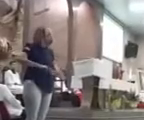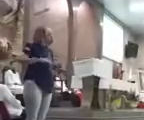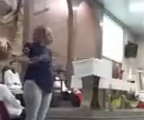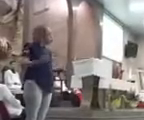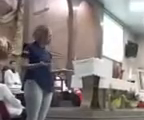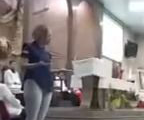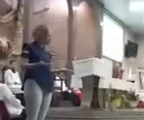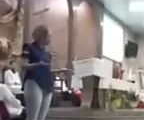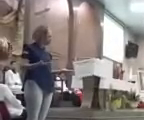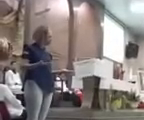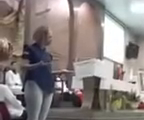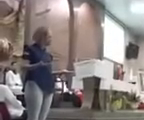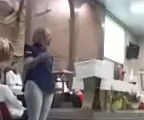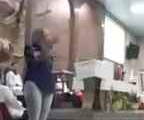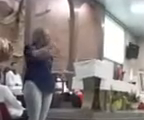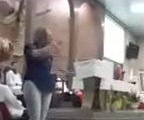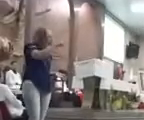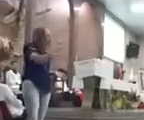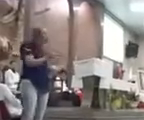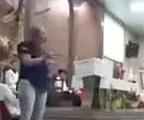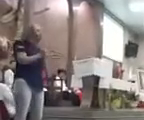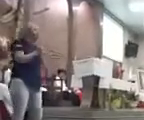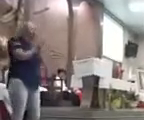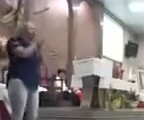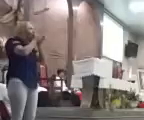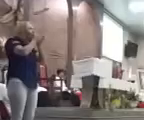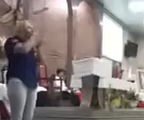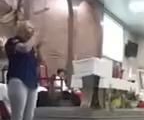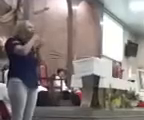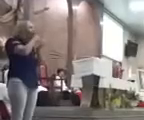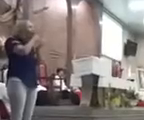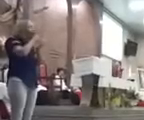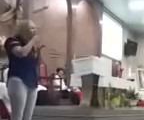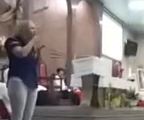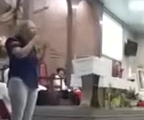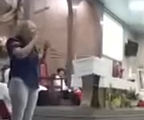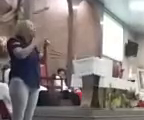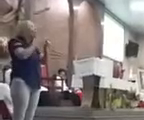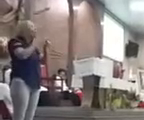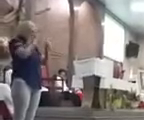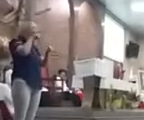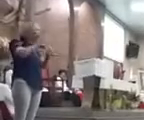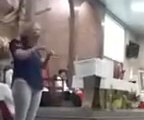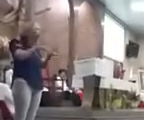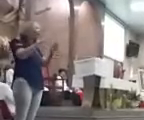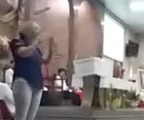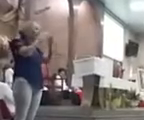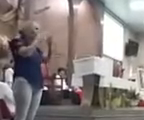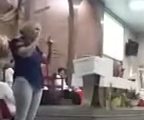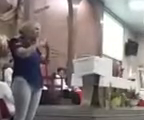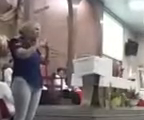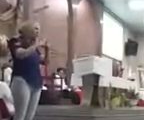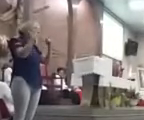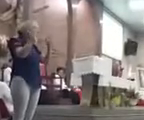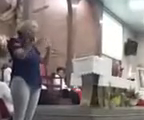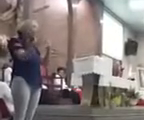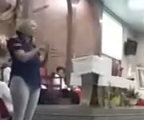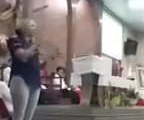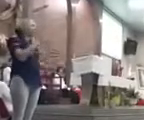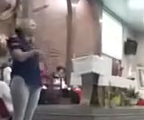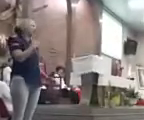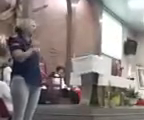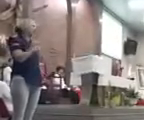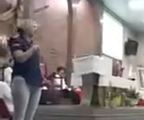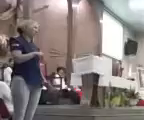lugar de sacrifício, a missa deve ser um lugar de misericórdia. A missa deve ser um lugar de um